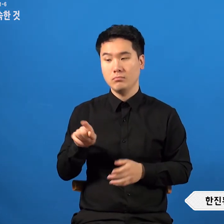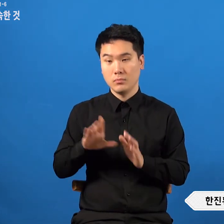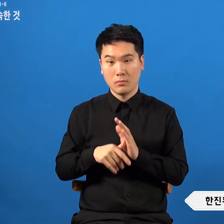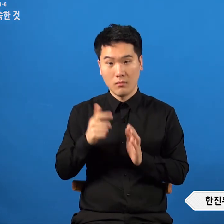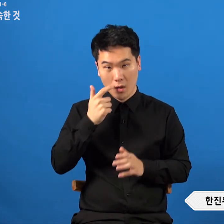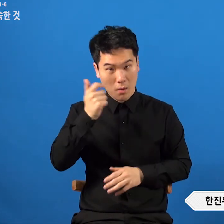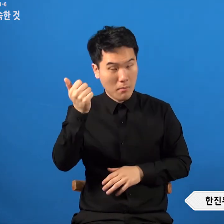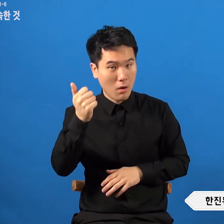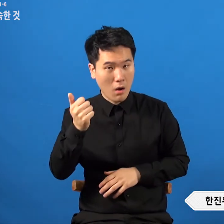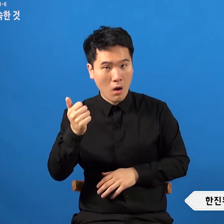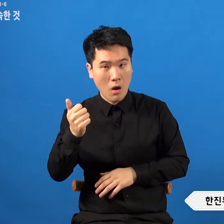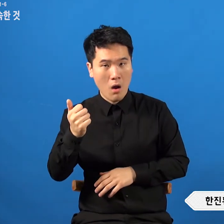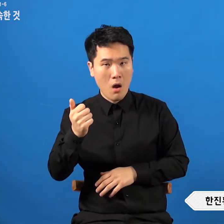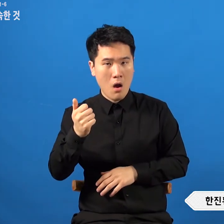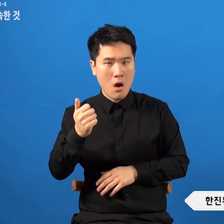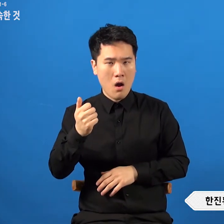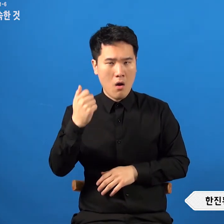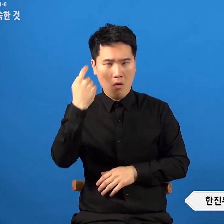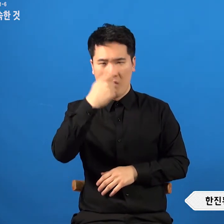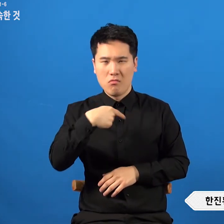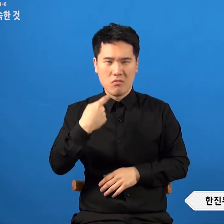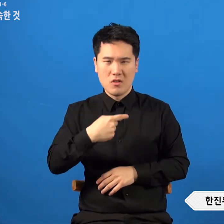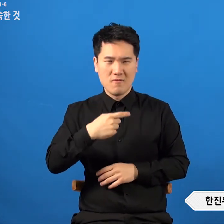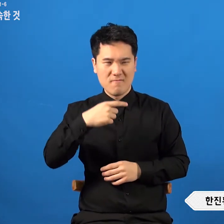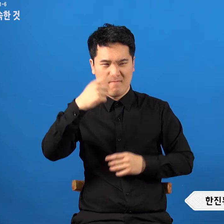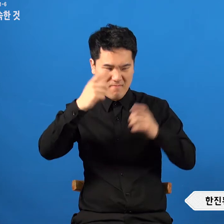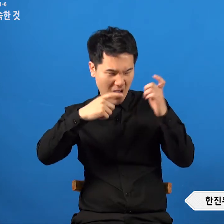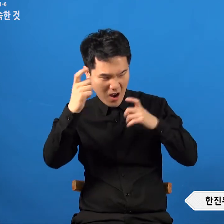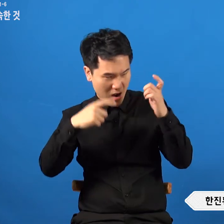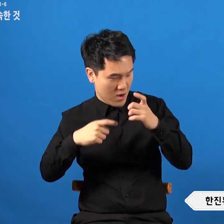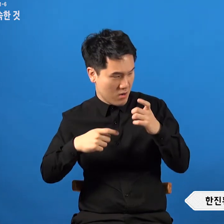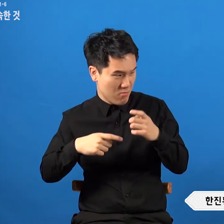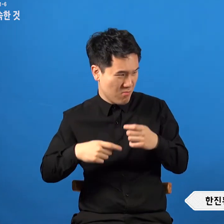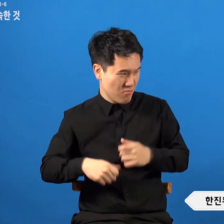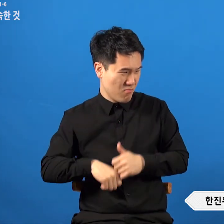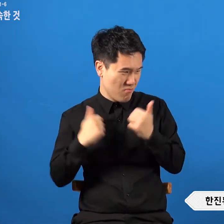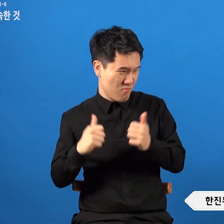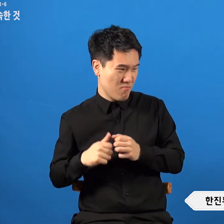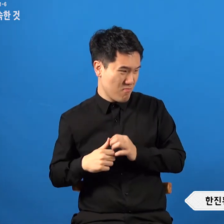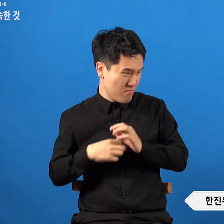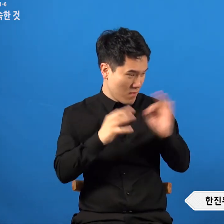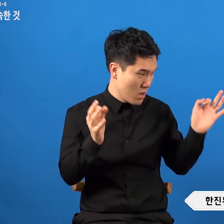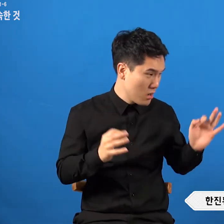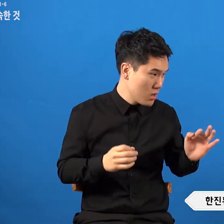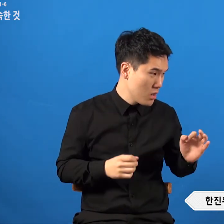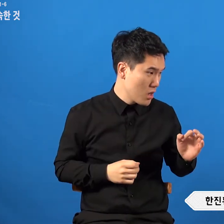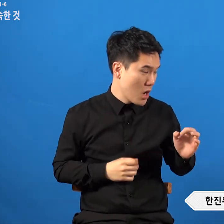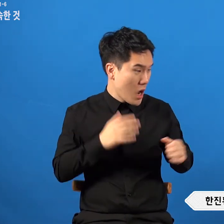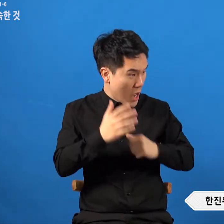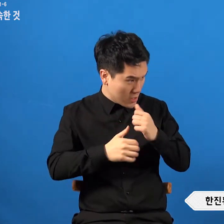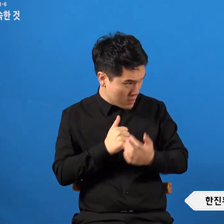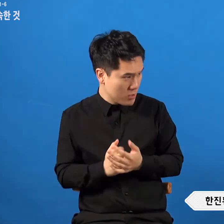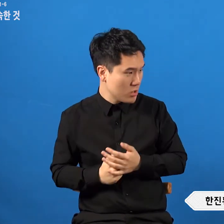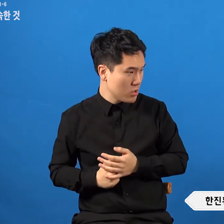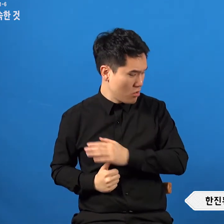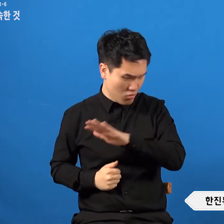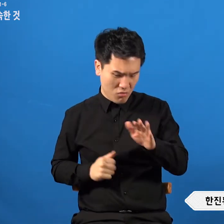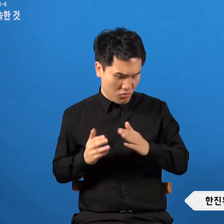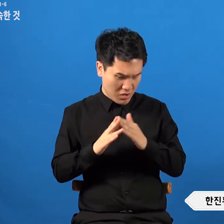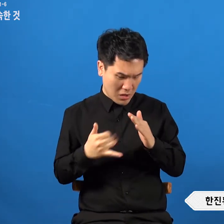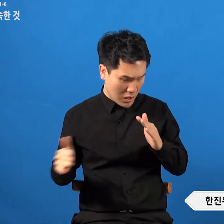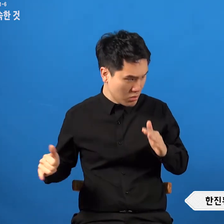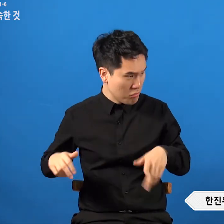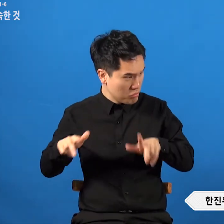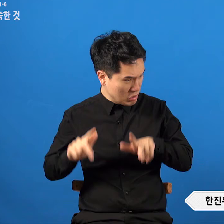그 순간에 아빠 얼굴이 그냥 험악하게 굳어지더니 버럭 소리를 지릅니다. 하나님이